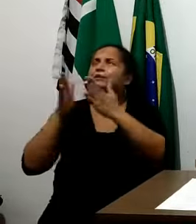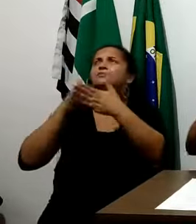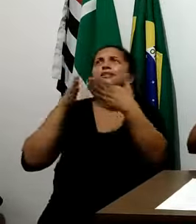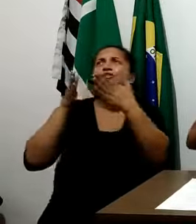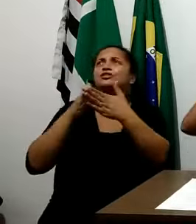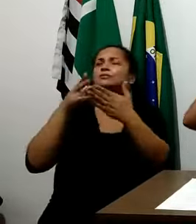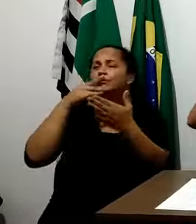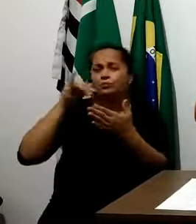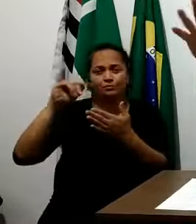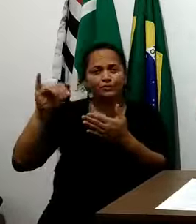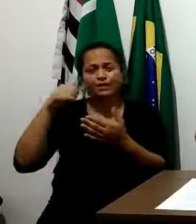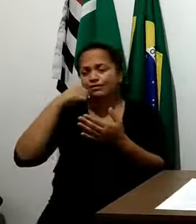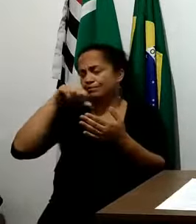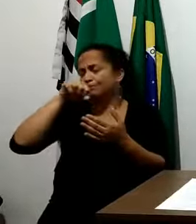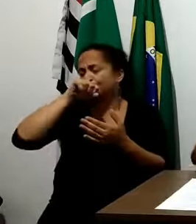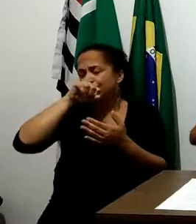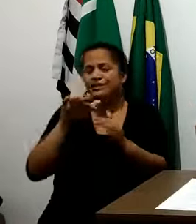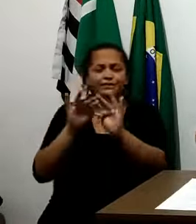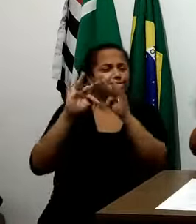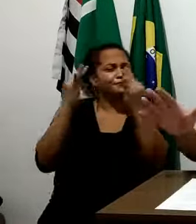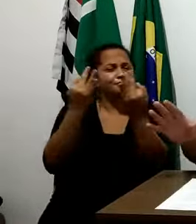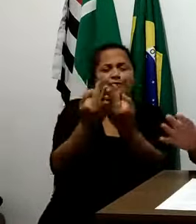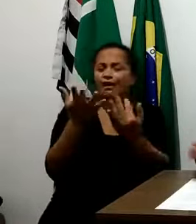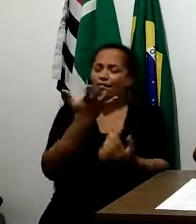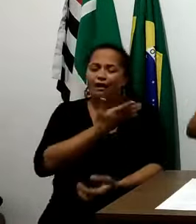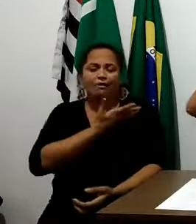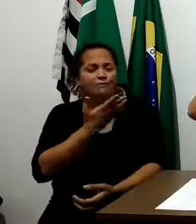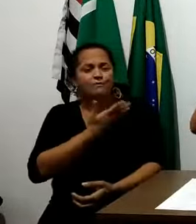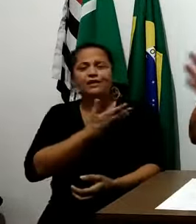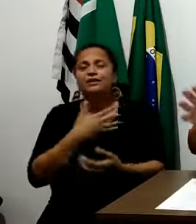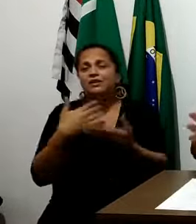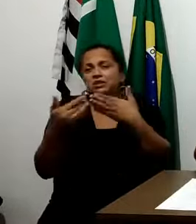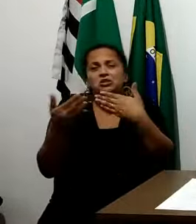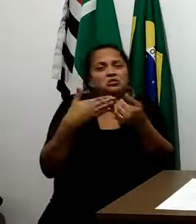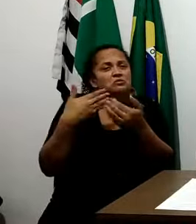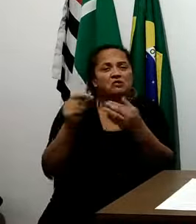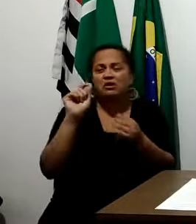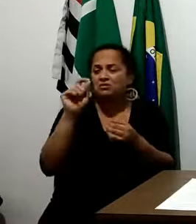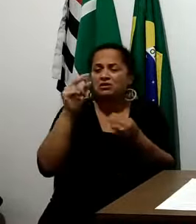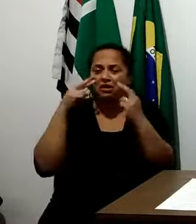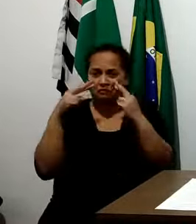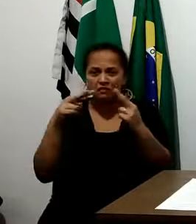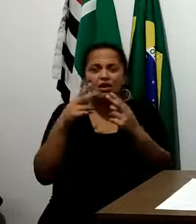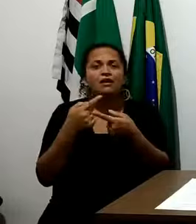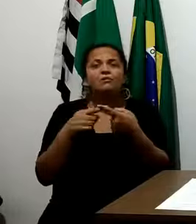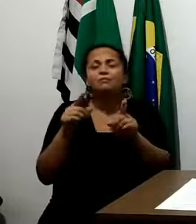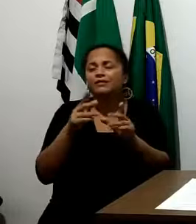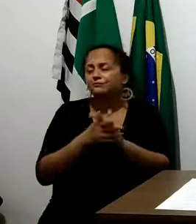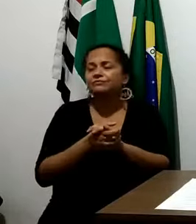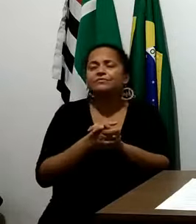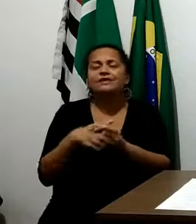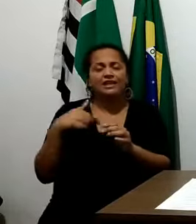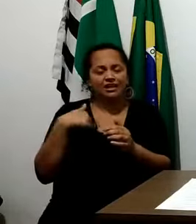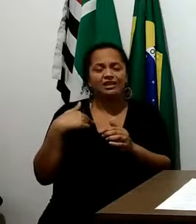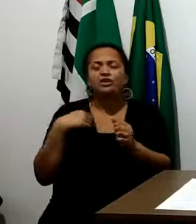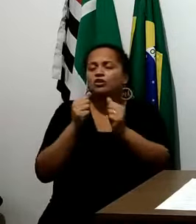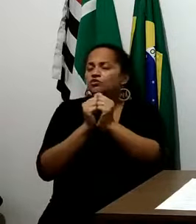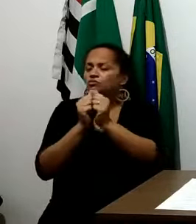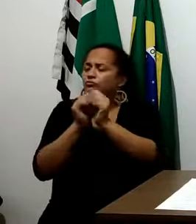filhos, eu vou interceder a favor dos meus amigos, independente do que eu veja, qual seja a circunstância, eu me posiciono na tua